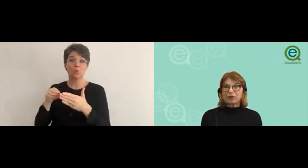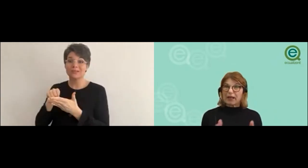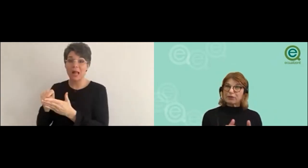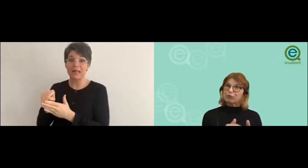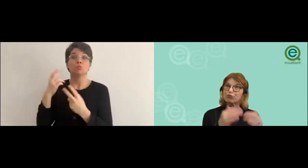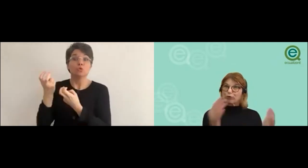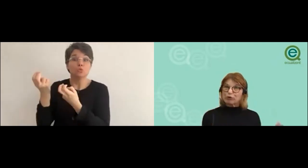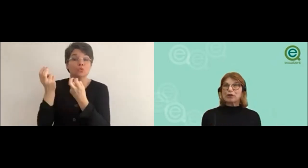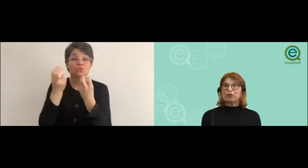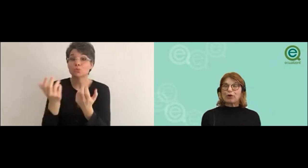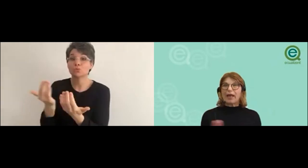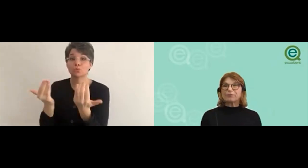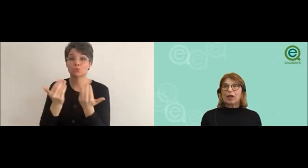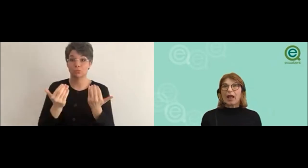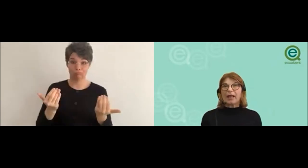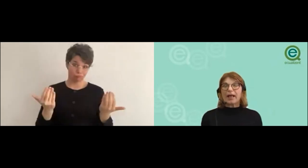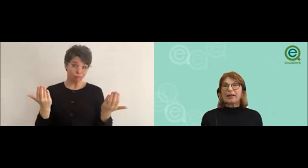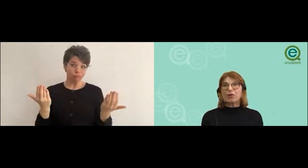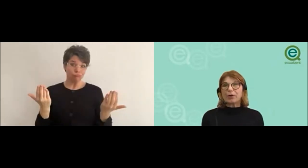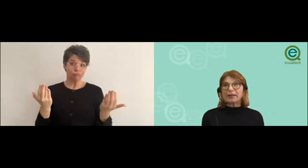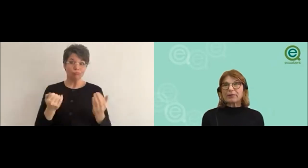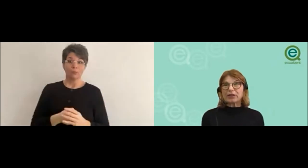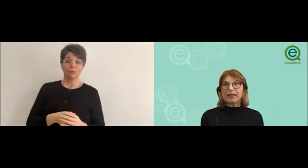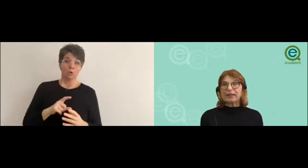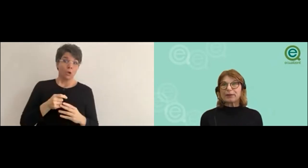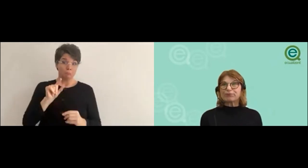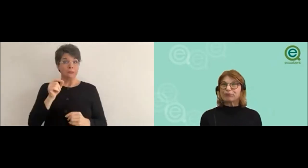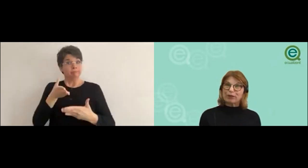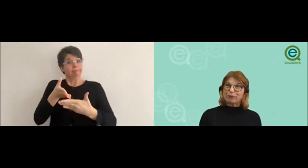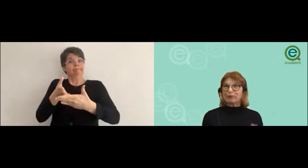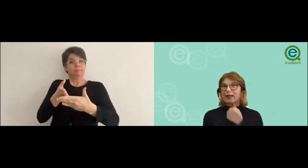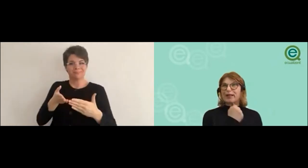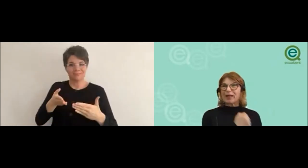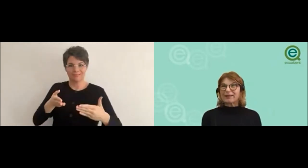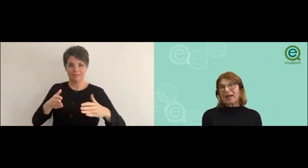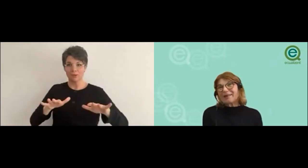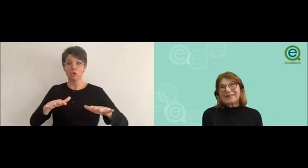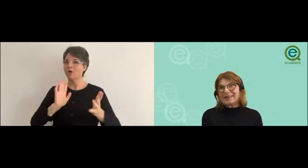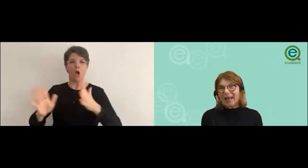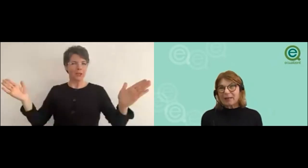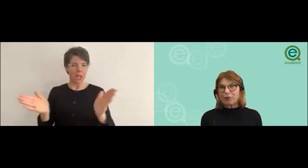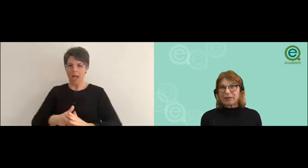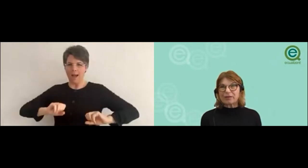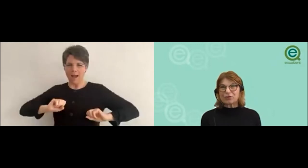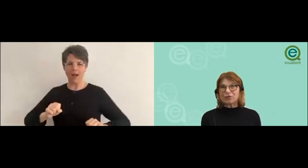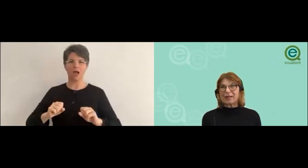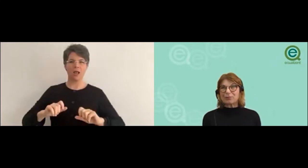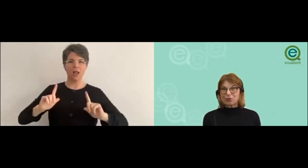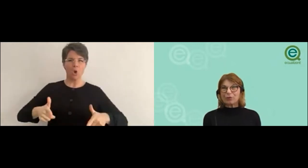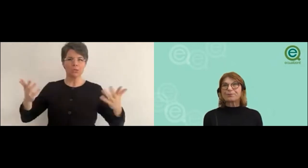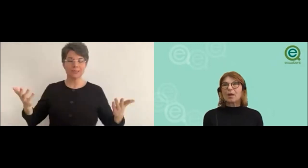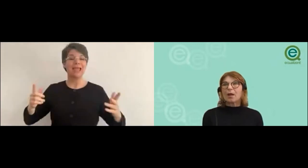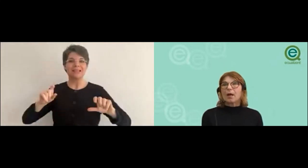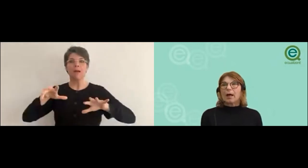finden. Also das ist so eine Hürde wahrscheinlich, dass man nicht gleich starten kann, aber das ist in keinem Franchise-System